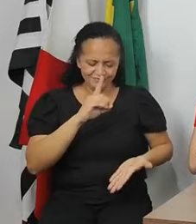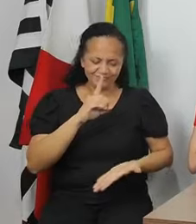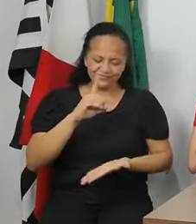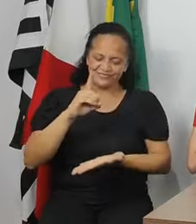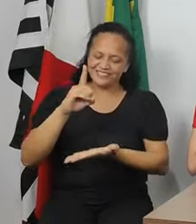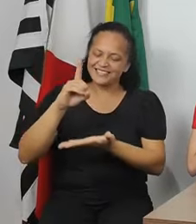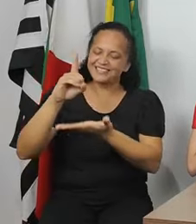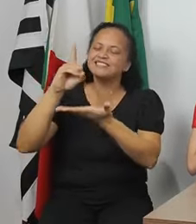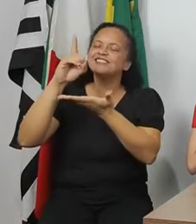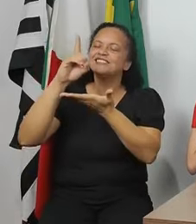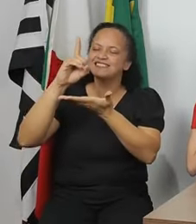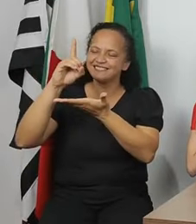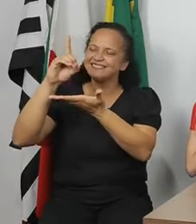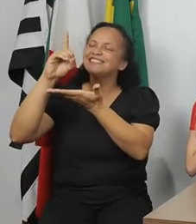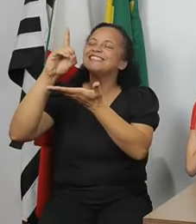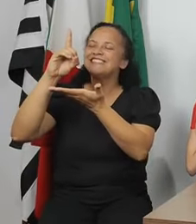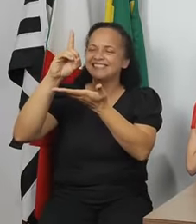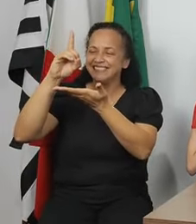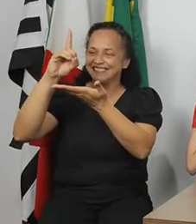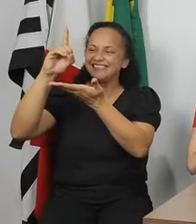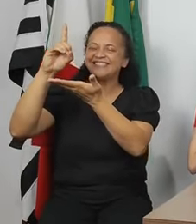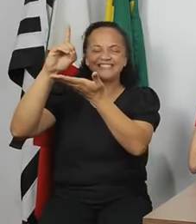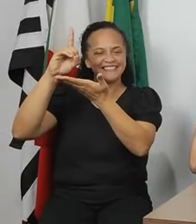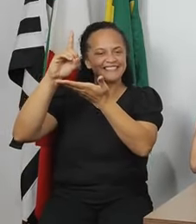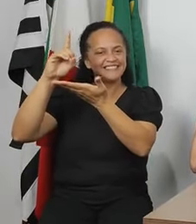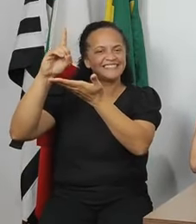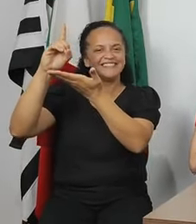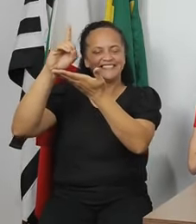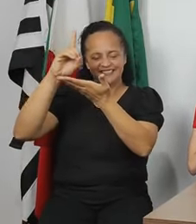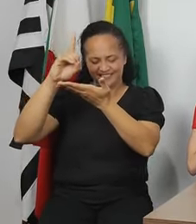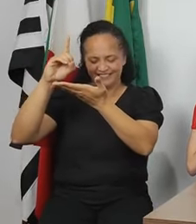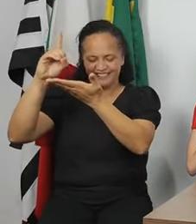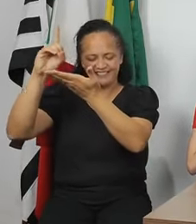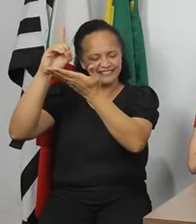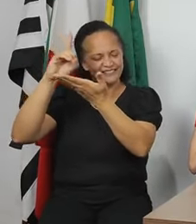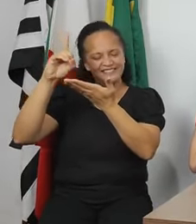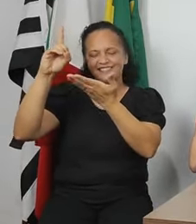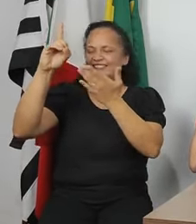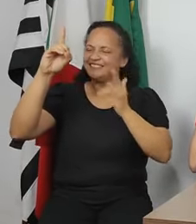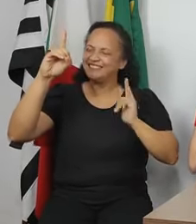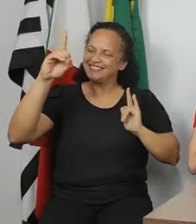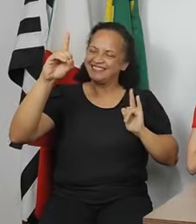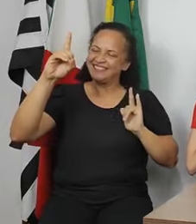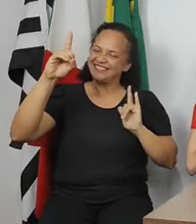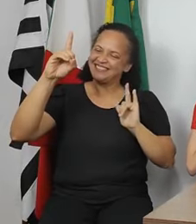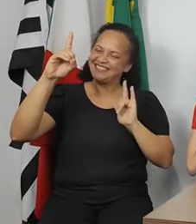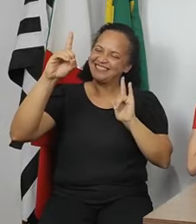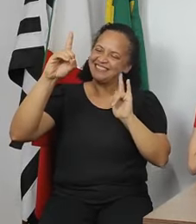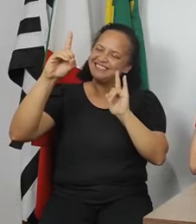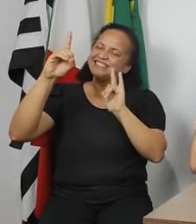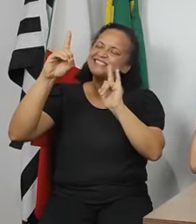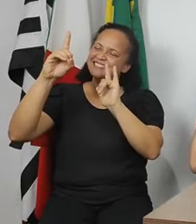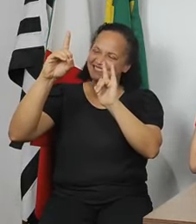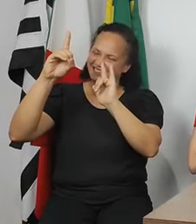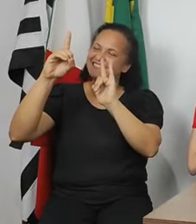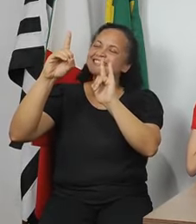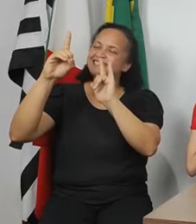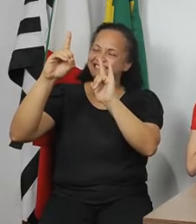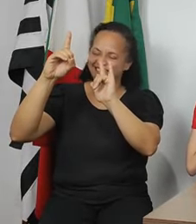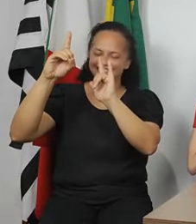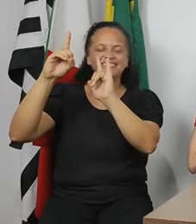é totalmente teu. Como eu te